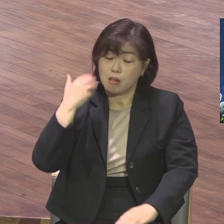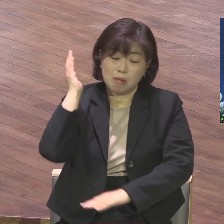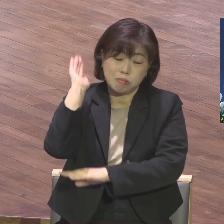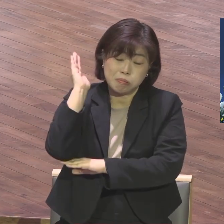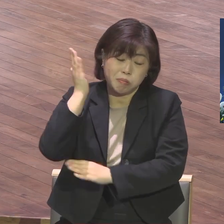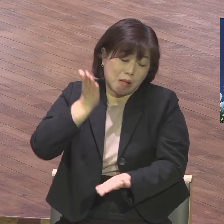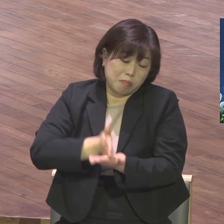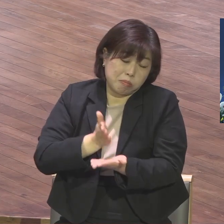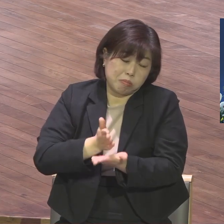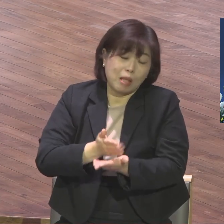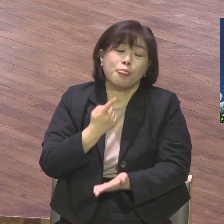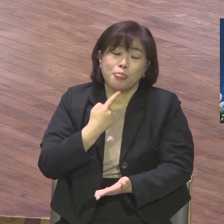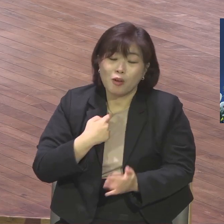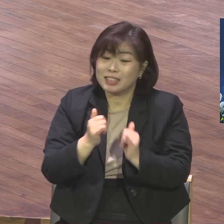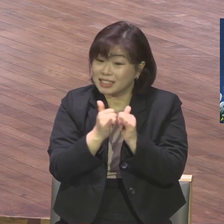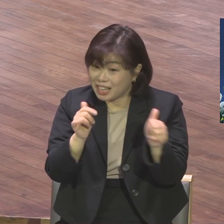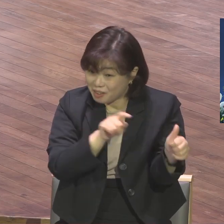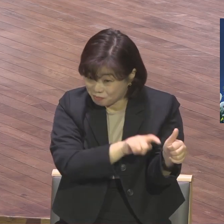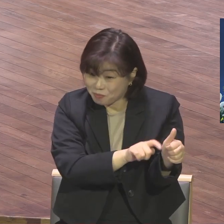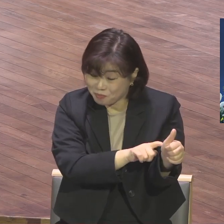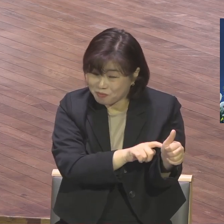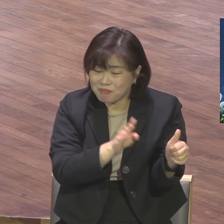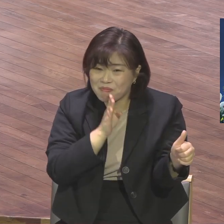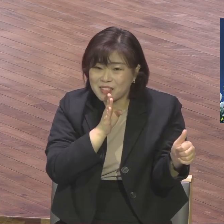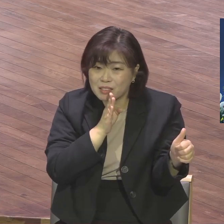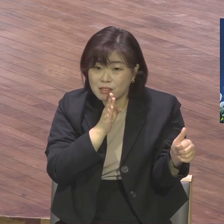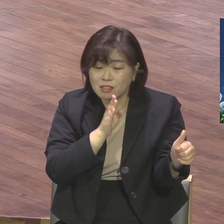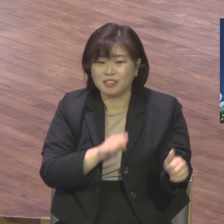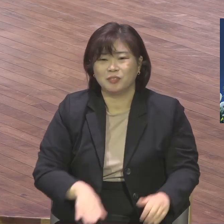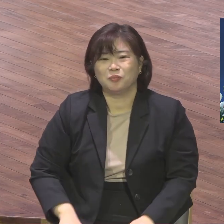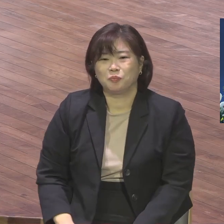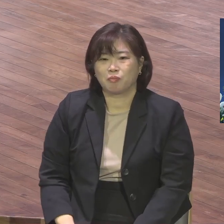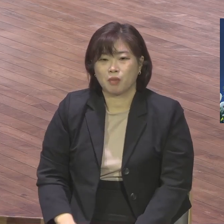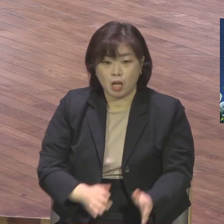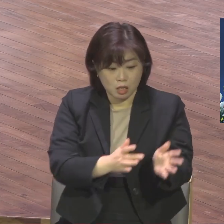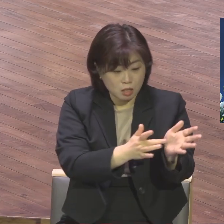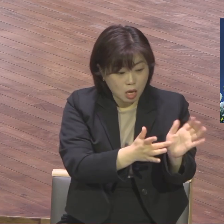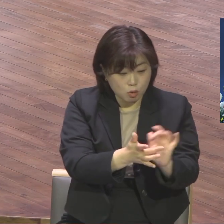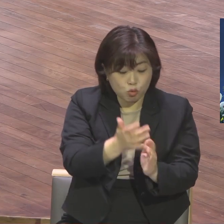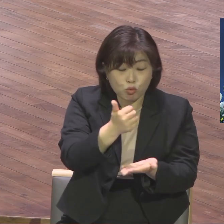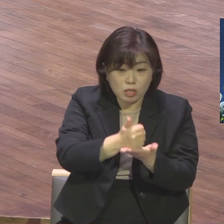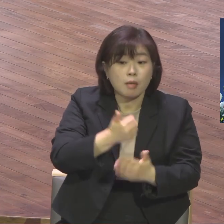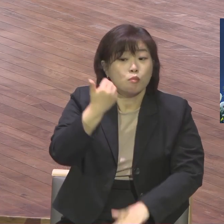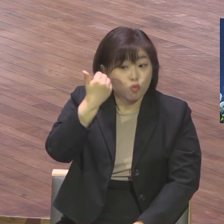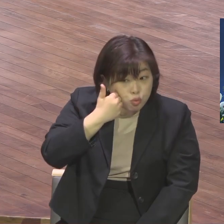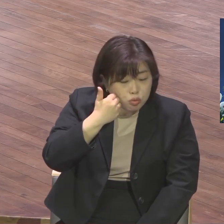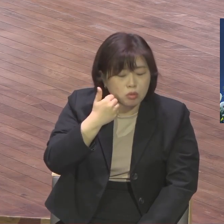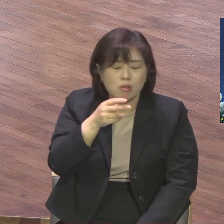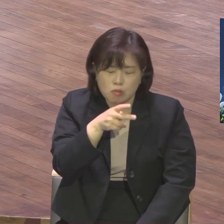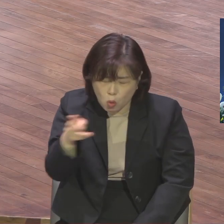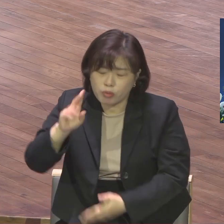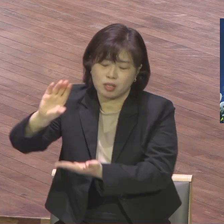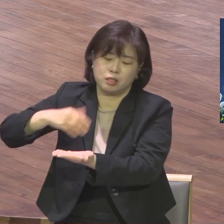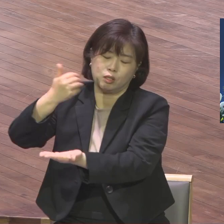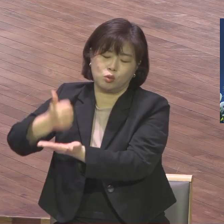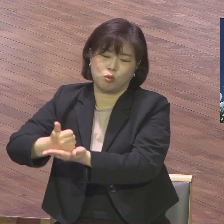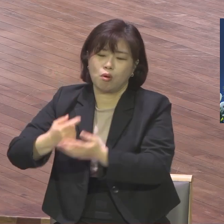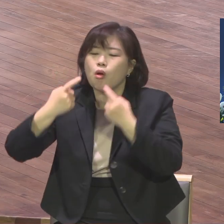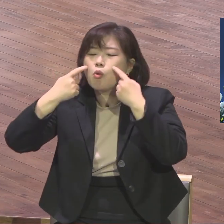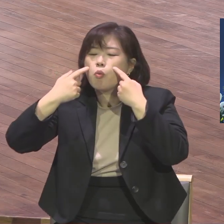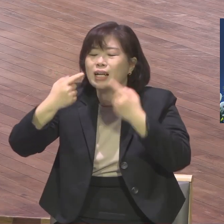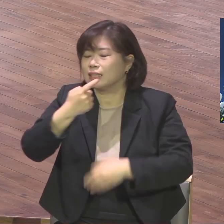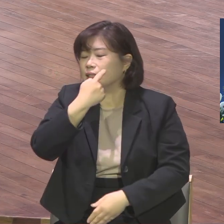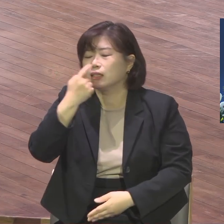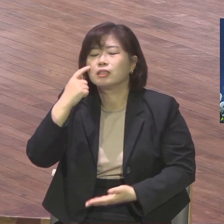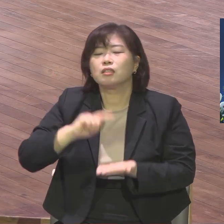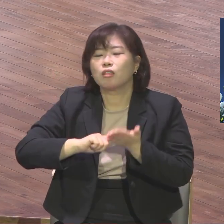그거 한 거예요. 결국은 이 두 사람은 예수가 메시아 그리스도이심을 증거하는